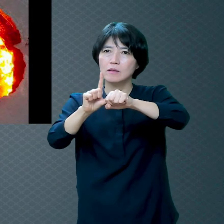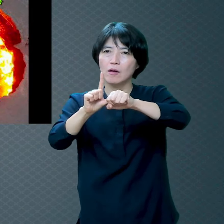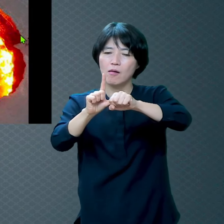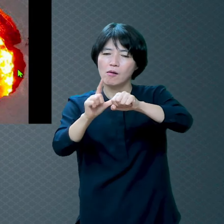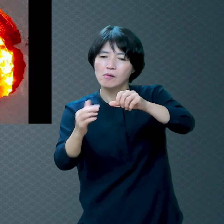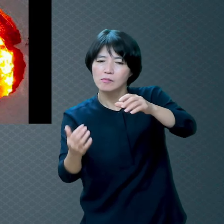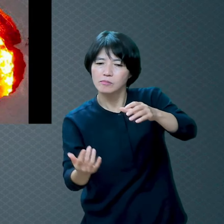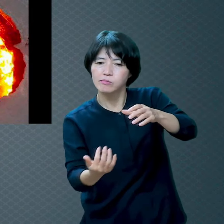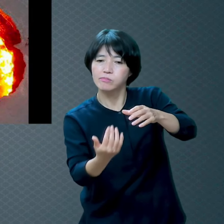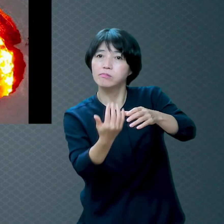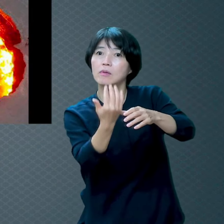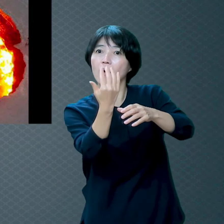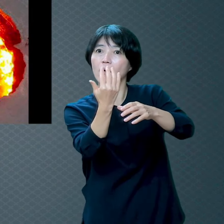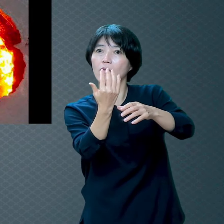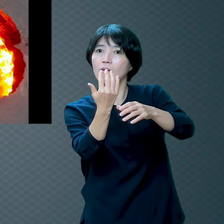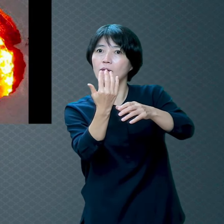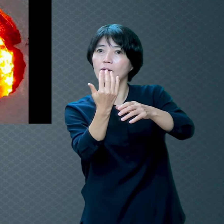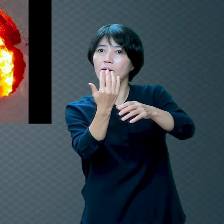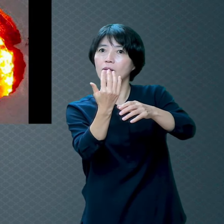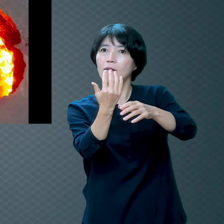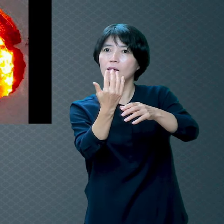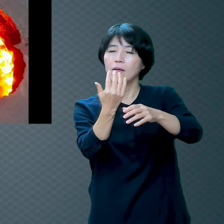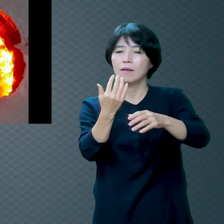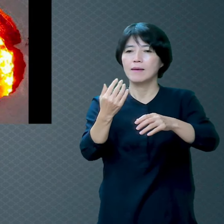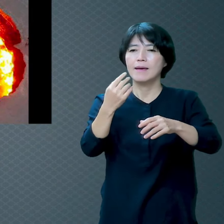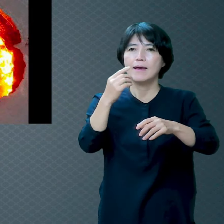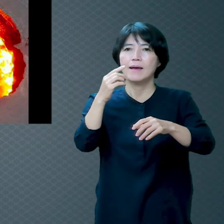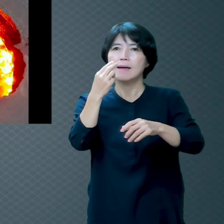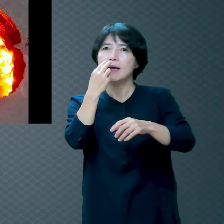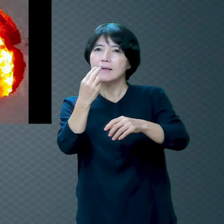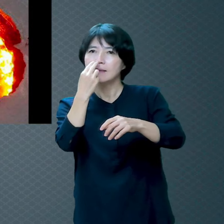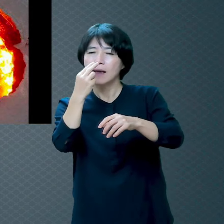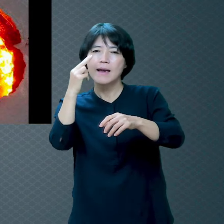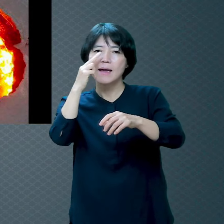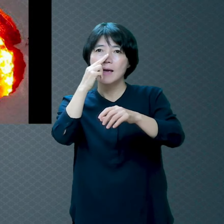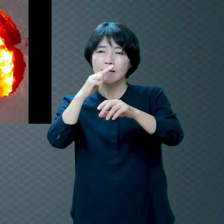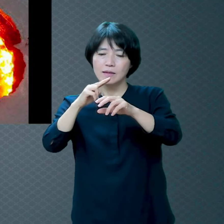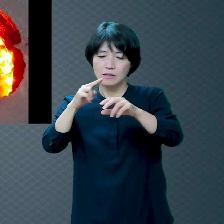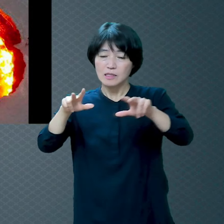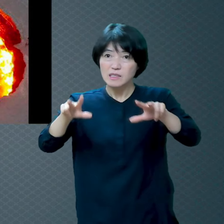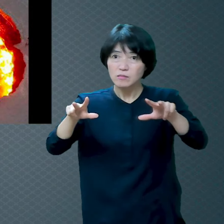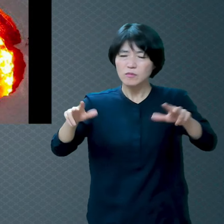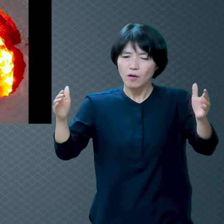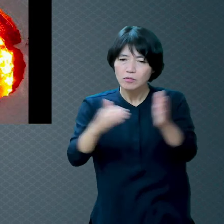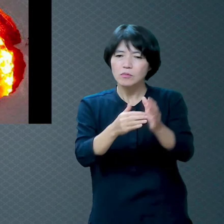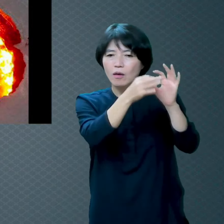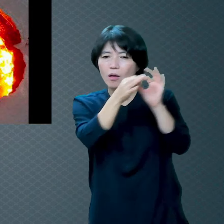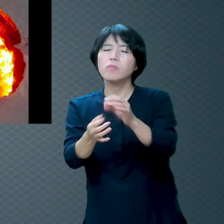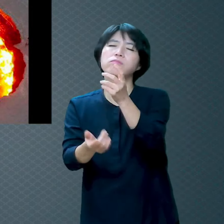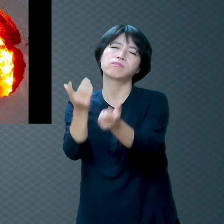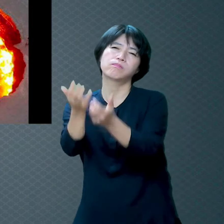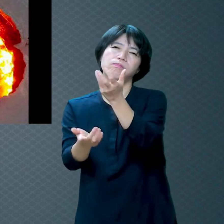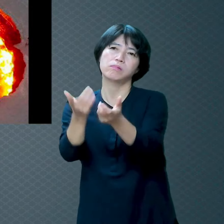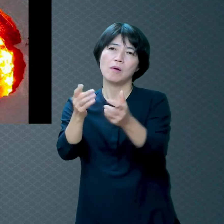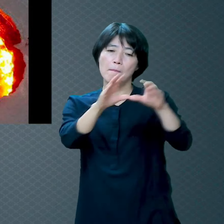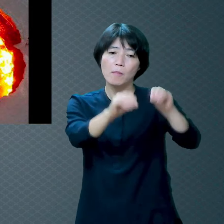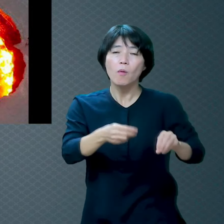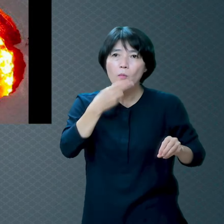1971년부터 오늘 2021년 오늘까지 타고 있어요 이해되세요?